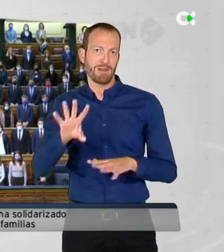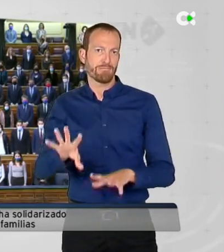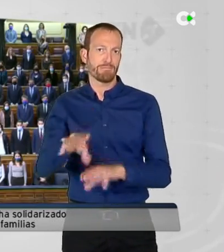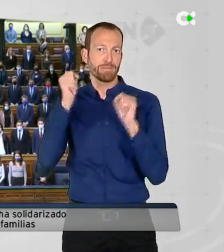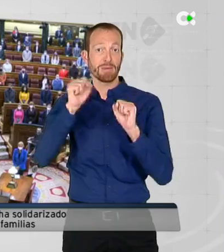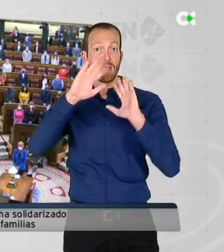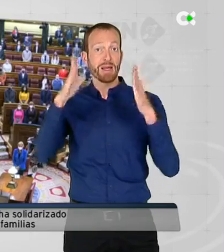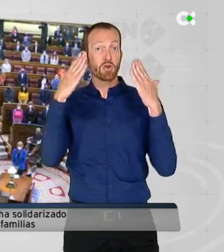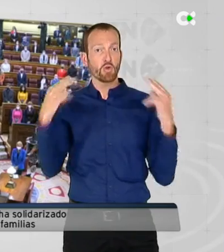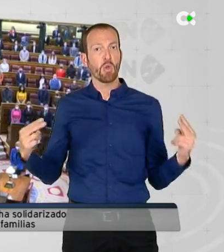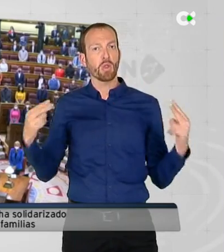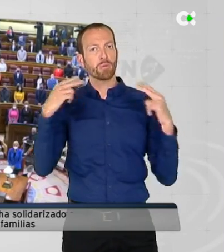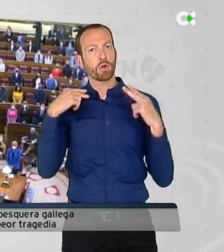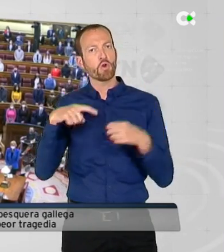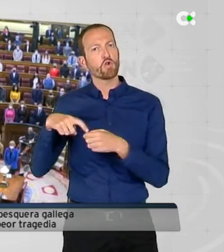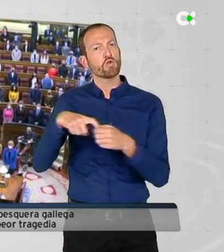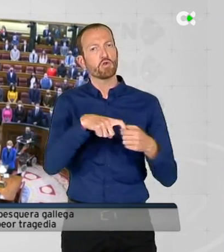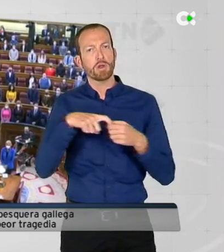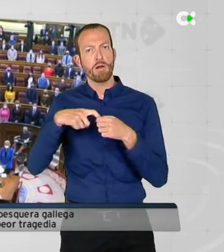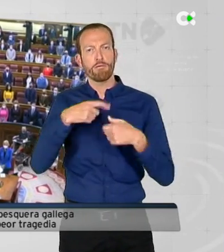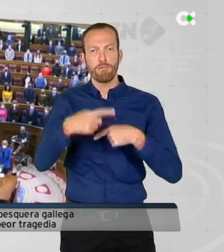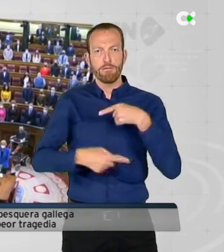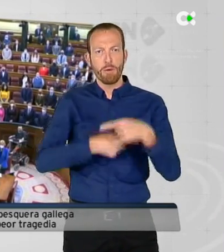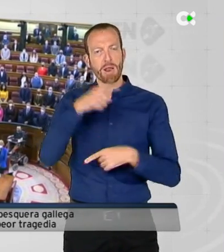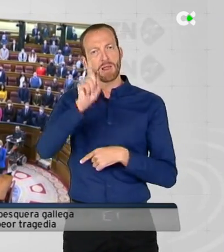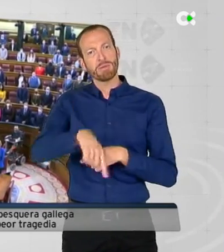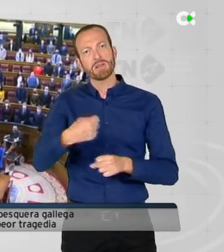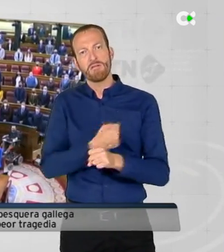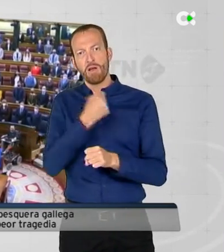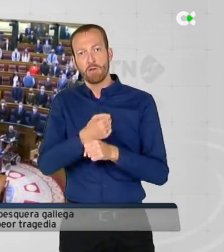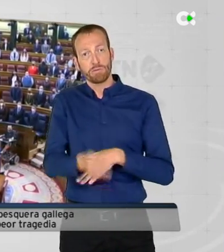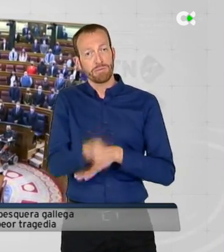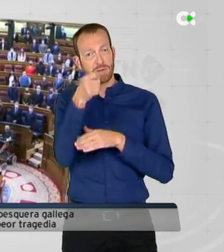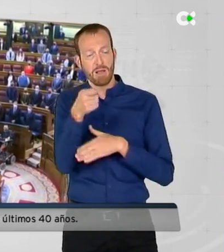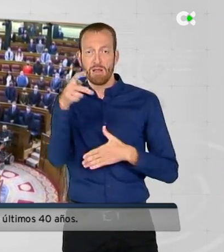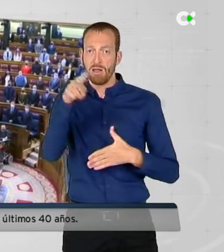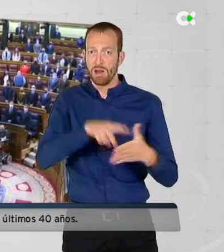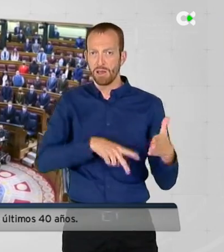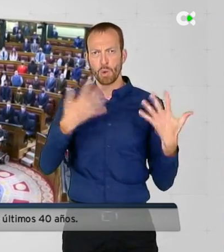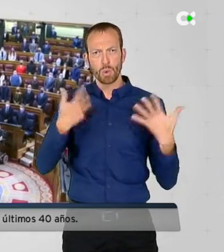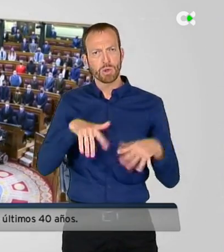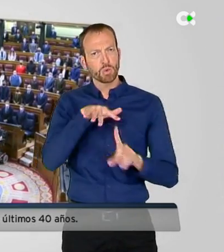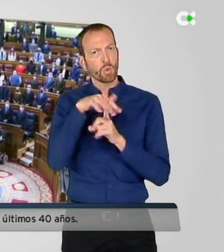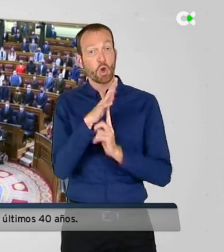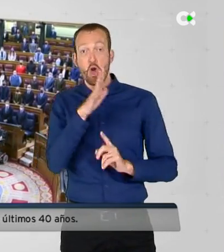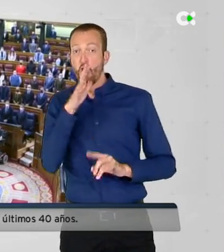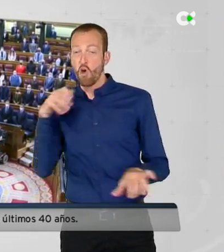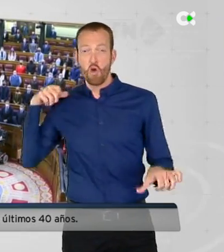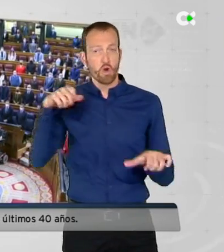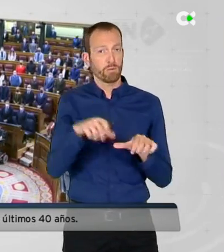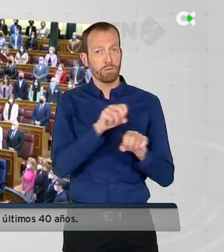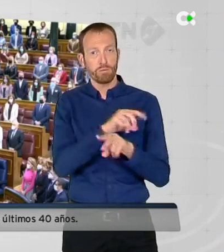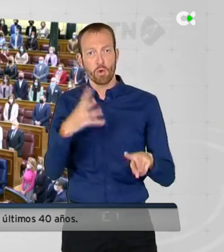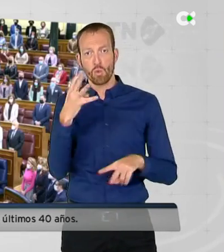Cámara se ha solidarizado con las familias y la comunidad pesquera gallega, que vive la peor tragedia del sector en los últimos